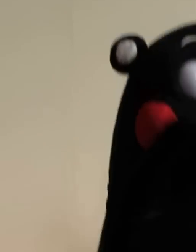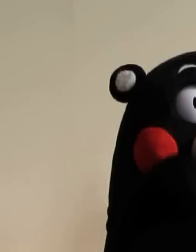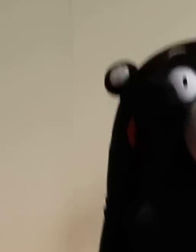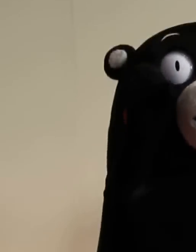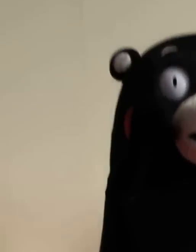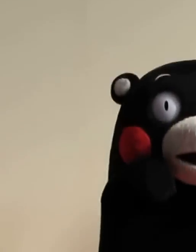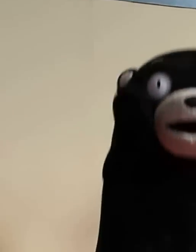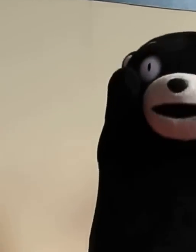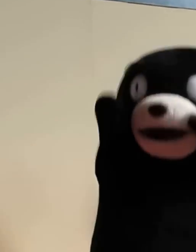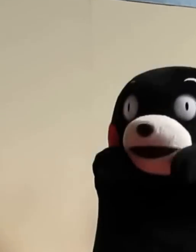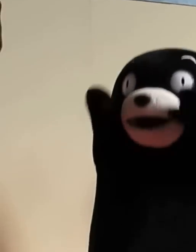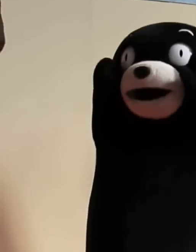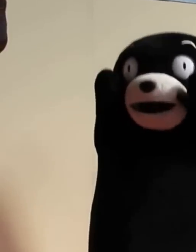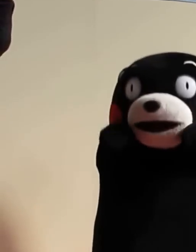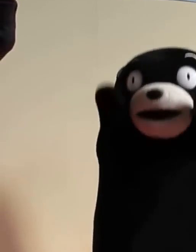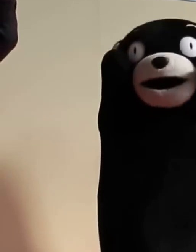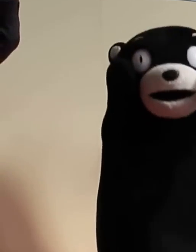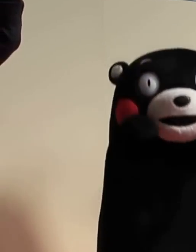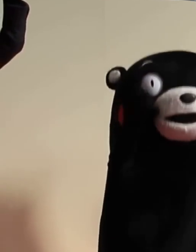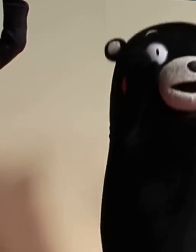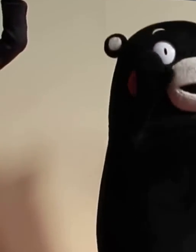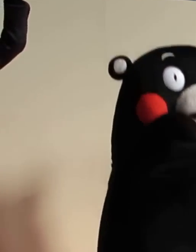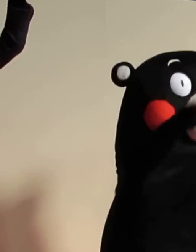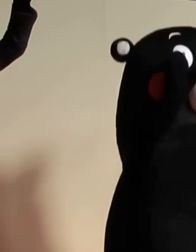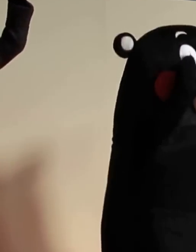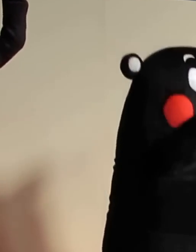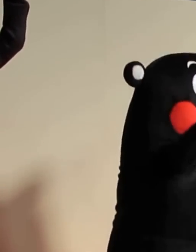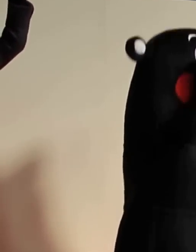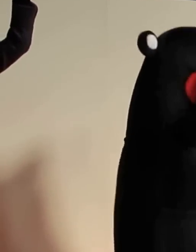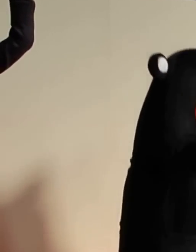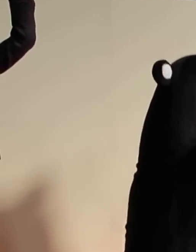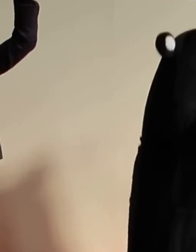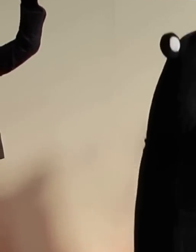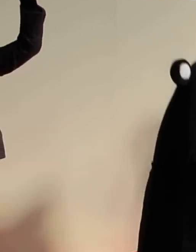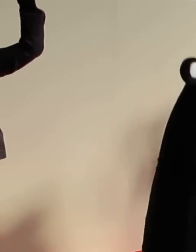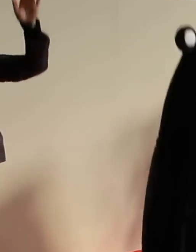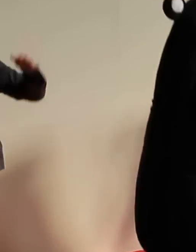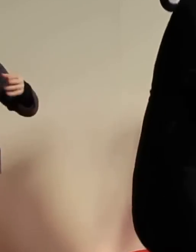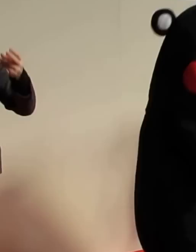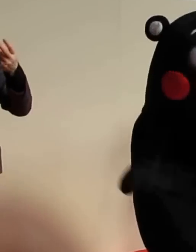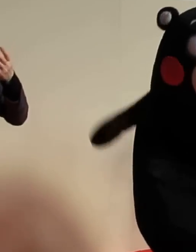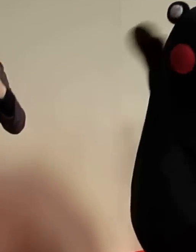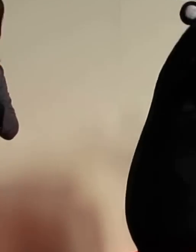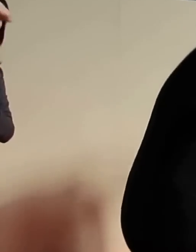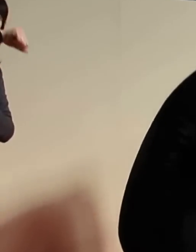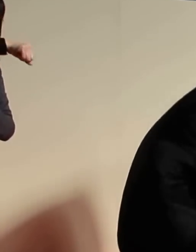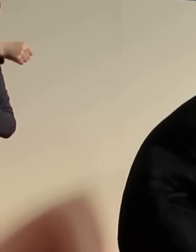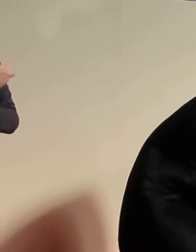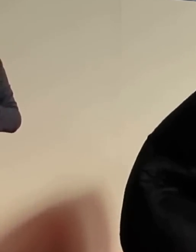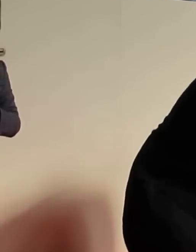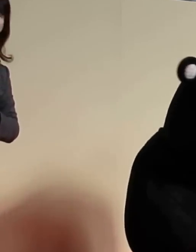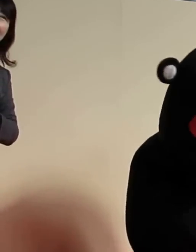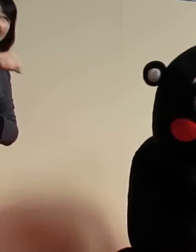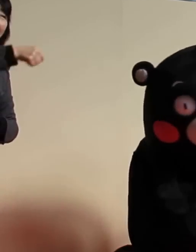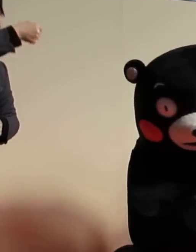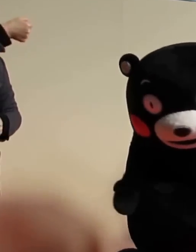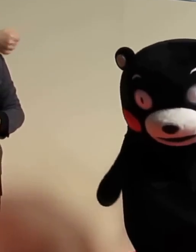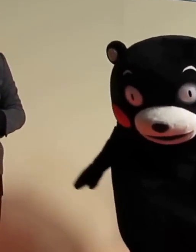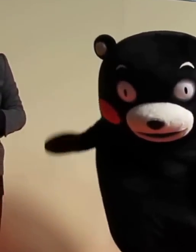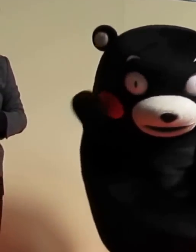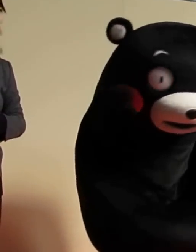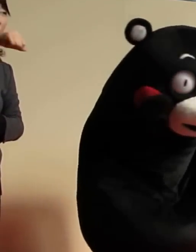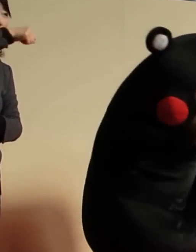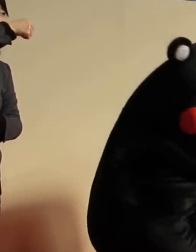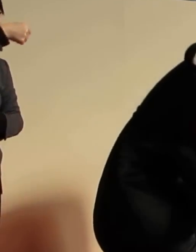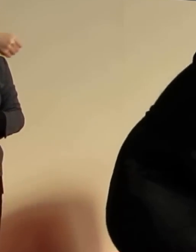皆さんできますか？お耳作ってくださいね、うさぎさん。はい、それからゾウさん、せーの、 ゾウさん、 長